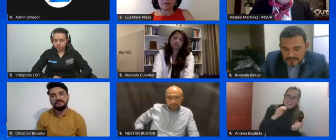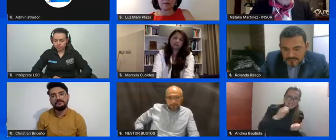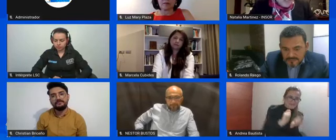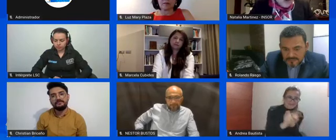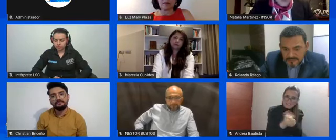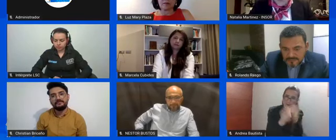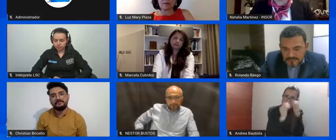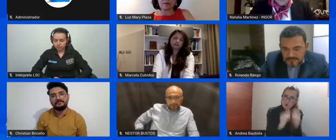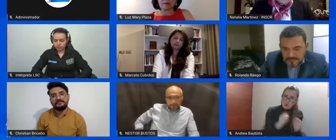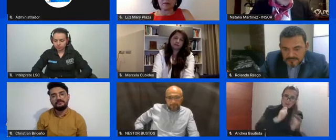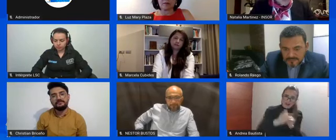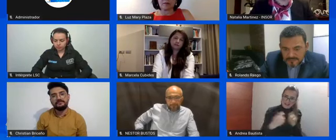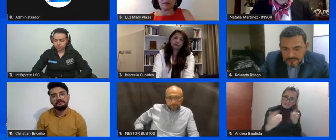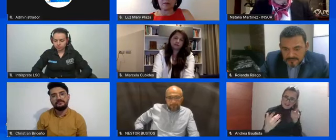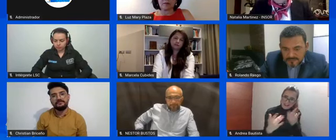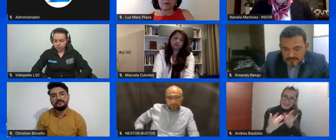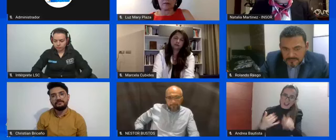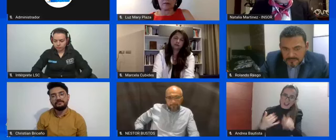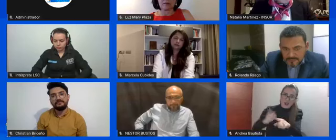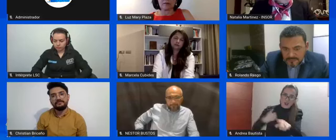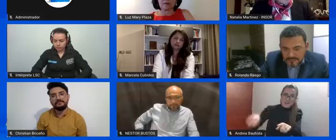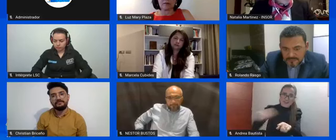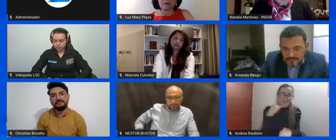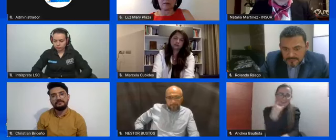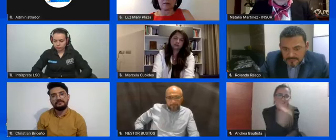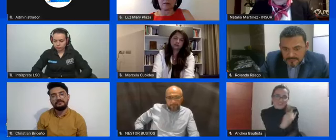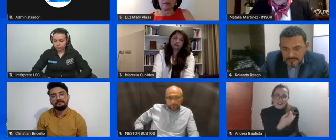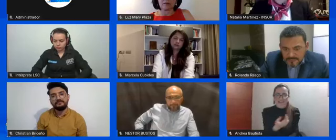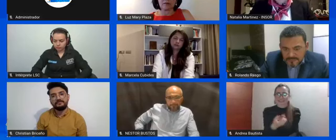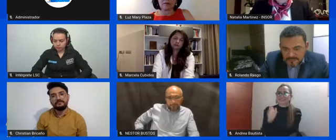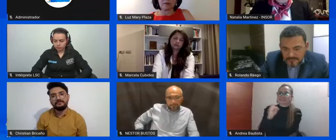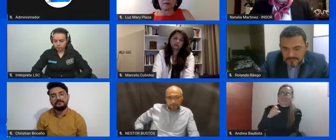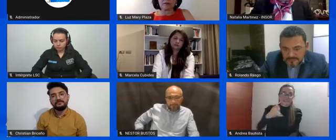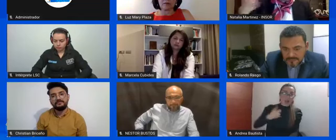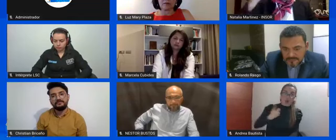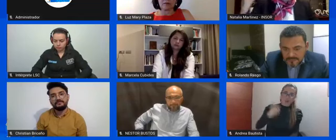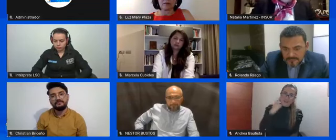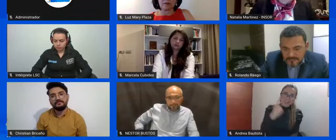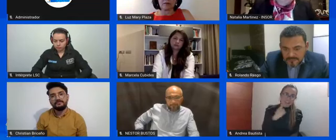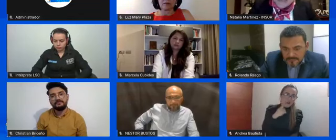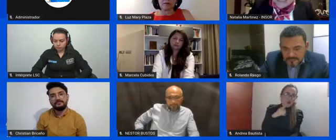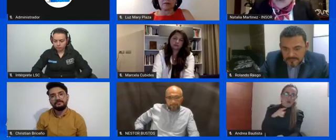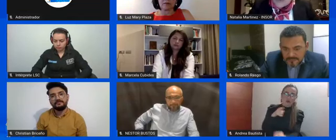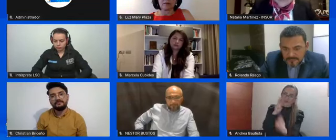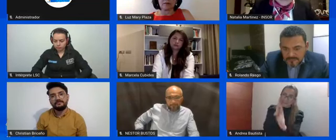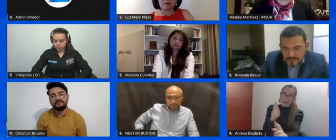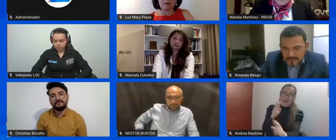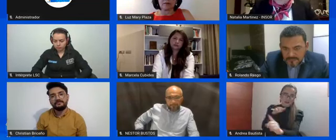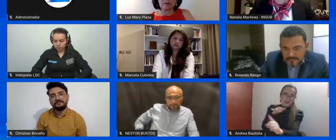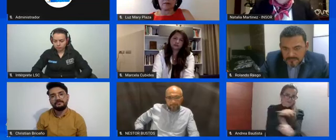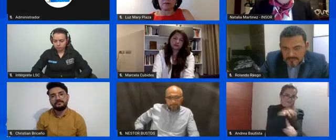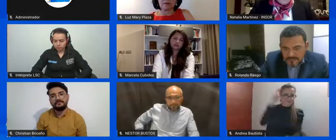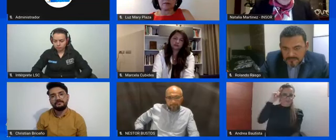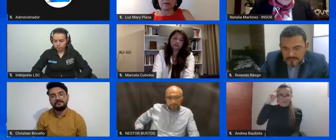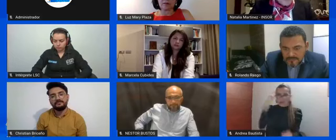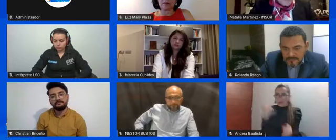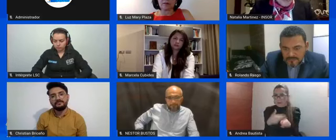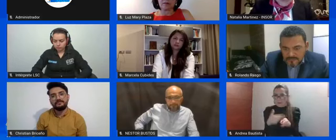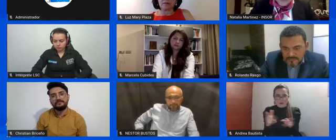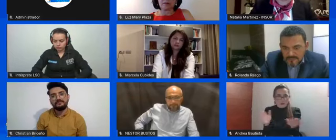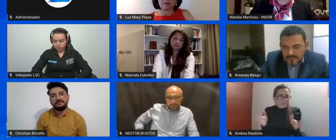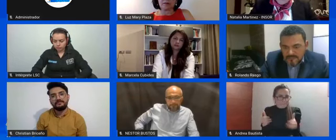para el público joven sordo, que es una población en la que tenemos que empezar a reconocer muchísimo más. Ya voy cerrando, pero me voy con